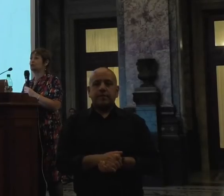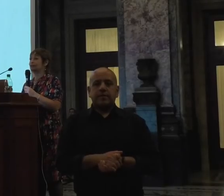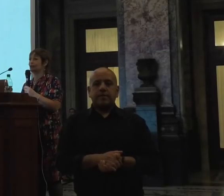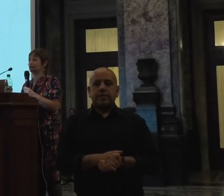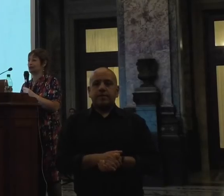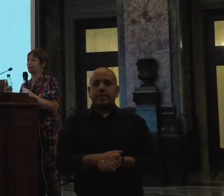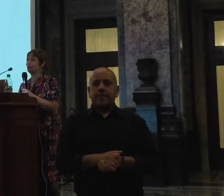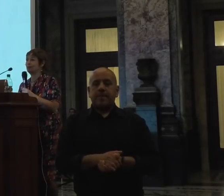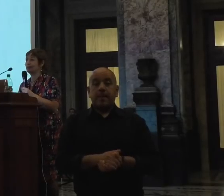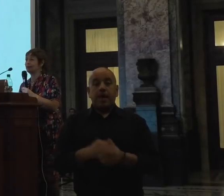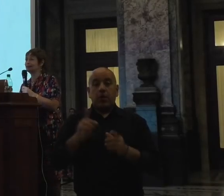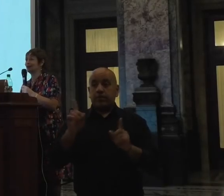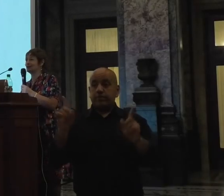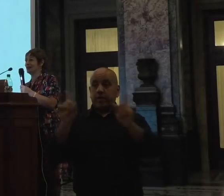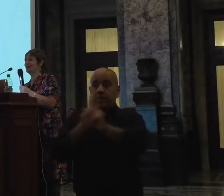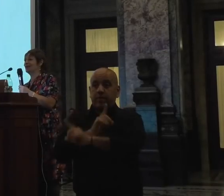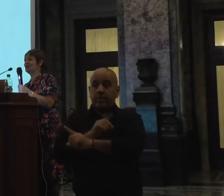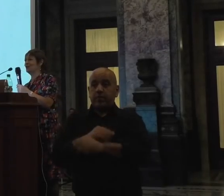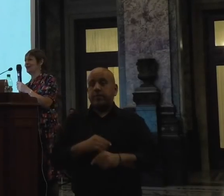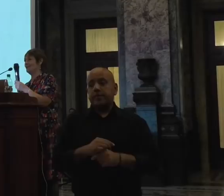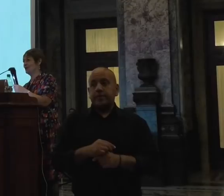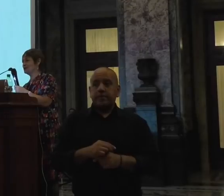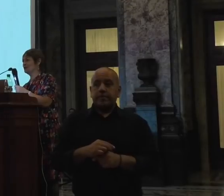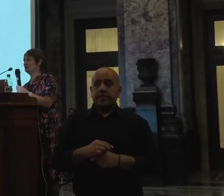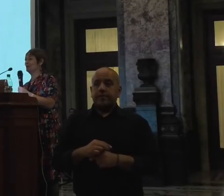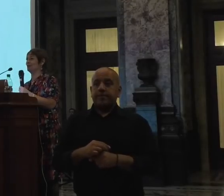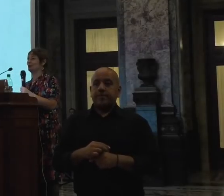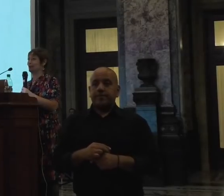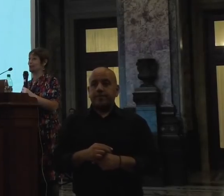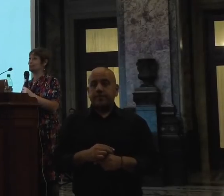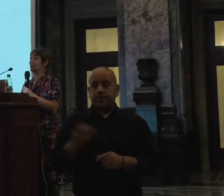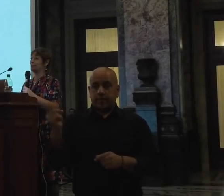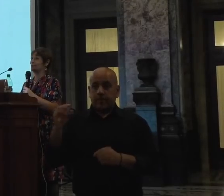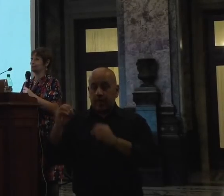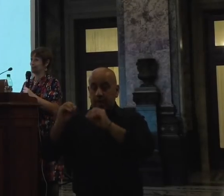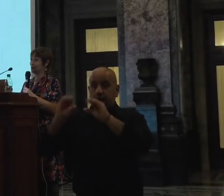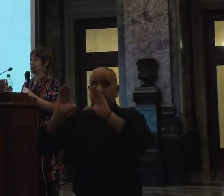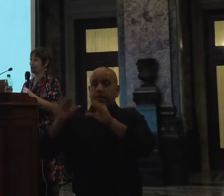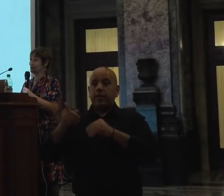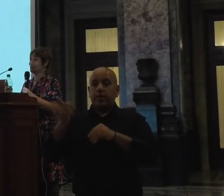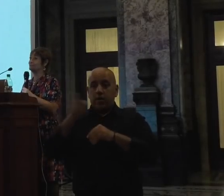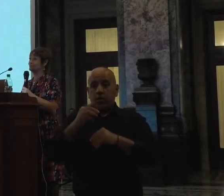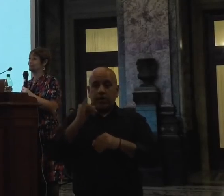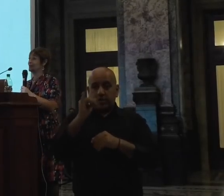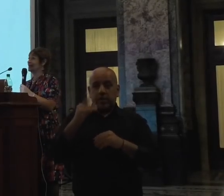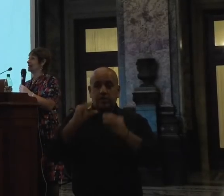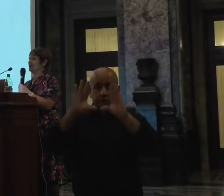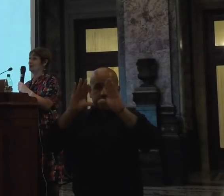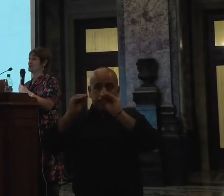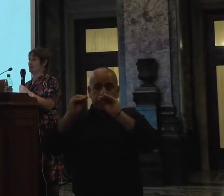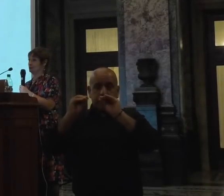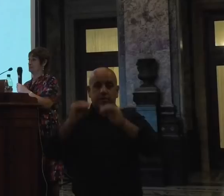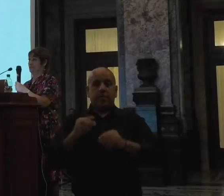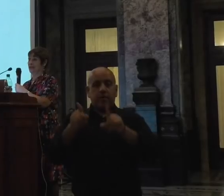Ahora vamos a hacer lo contrario. Voy a pedir a los del lado derecho que abran los ojos, por favor. Los del lado izquierdo, cierren los ojos.